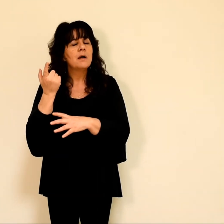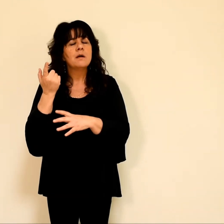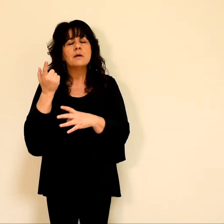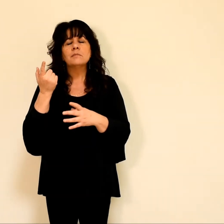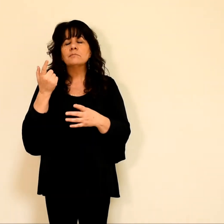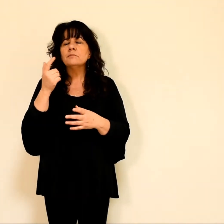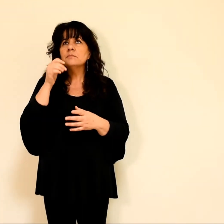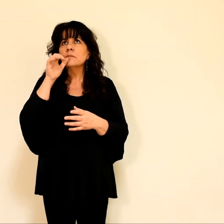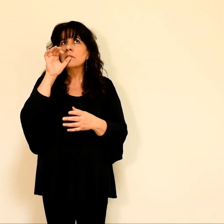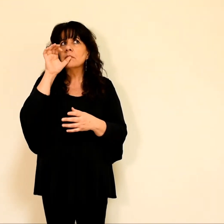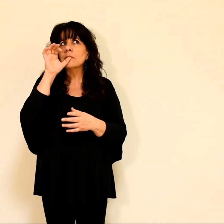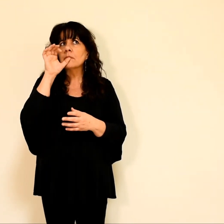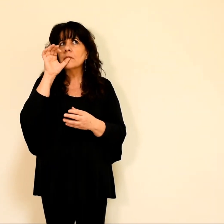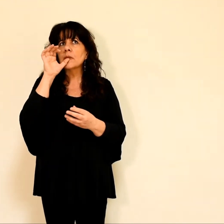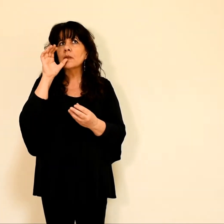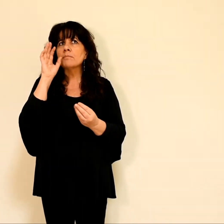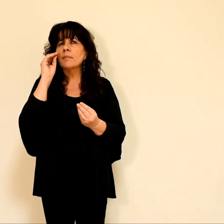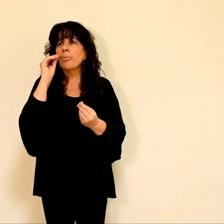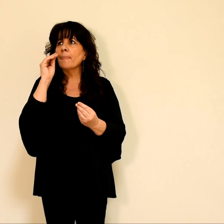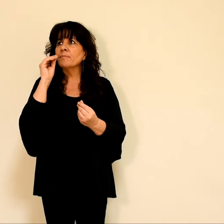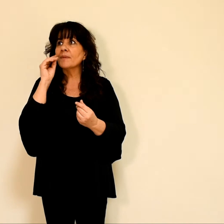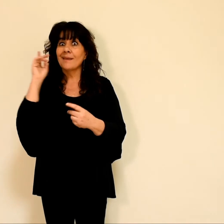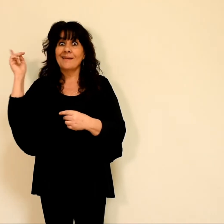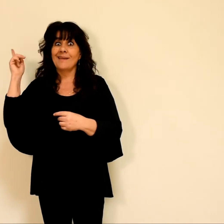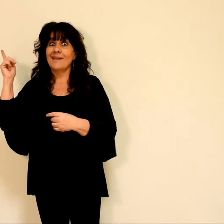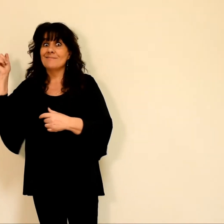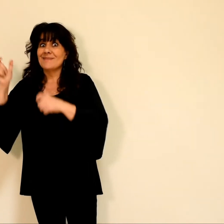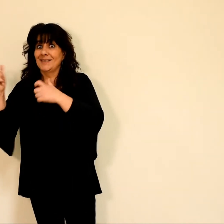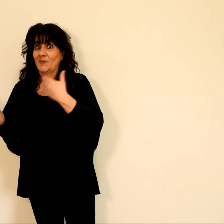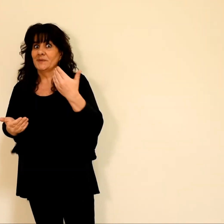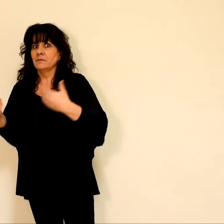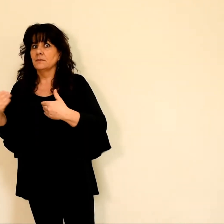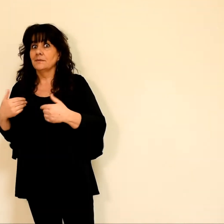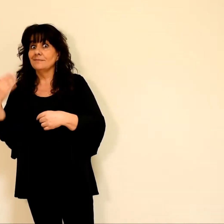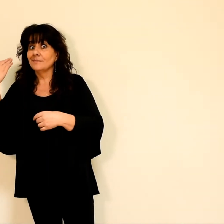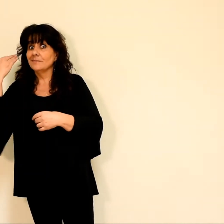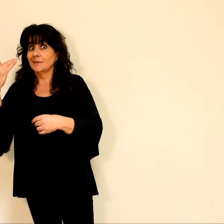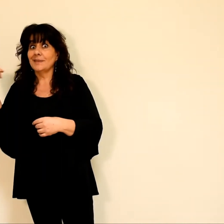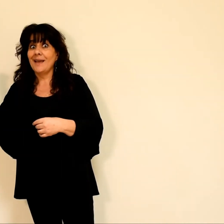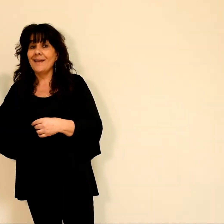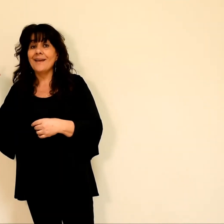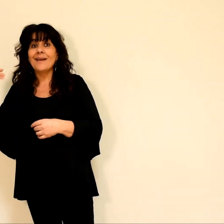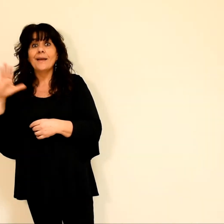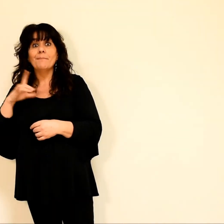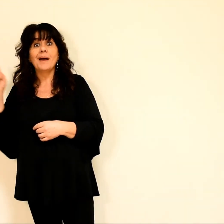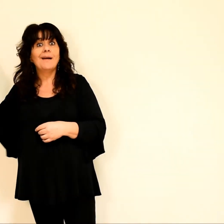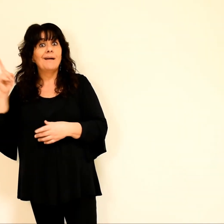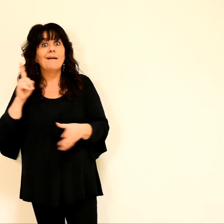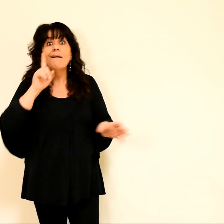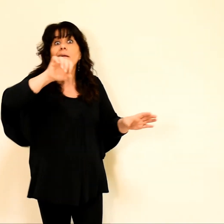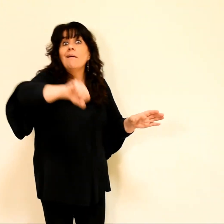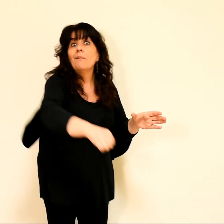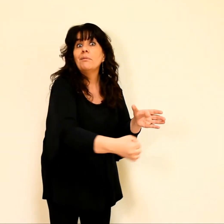Mais ceux qui servaient le savaient bien, eux qui avaient puisé l'eau.